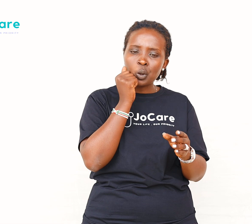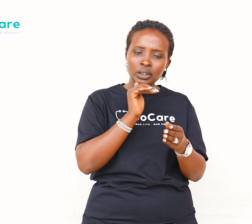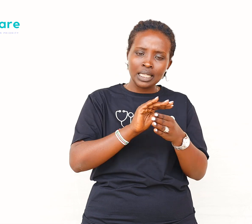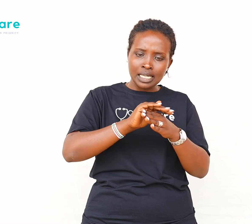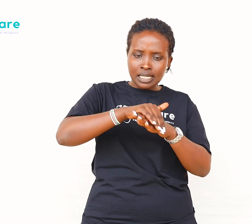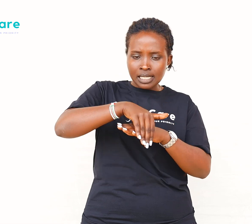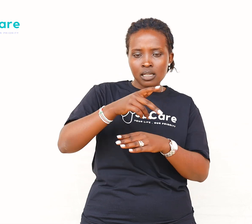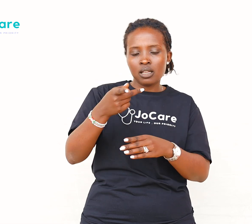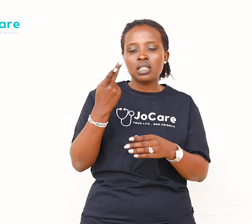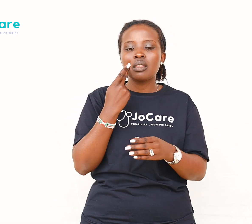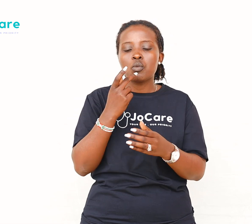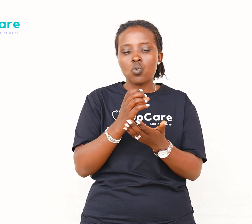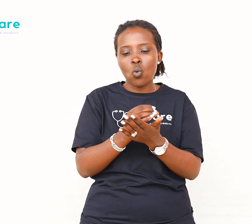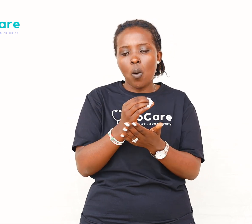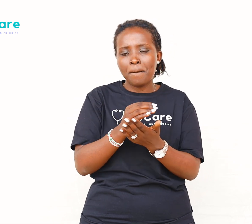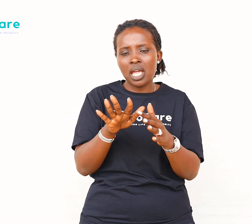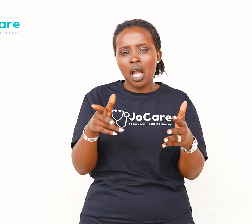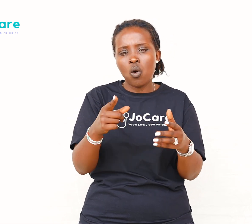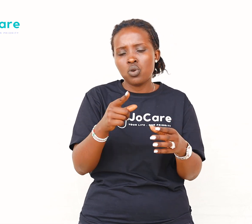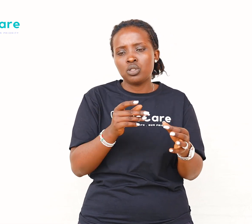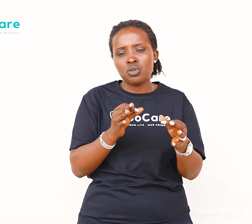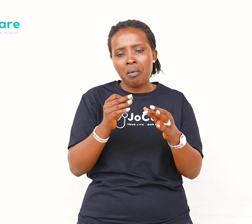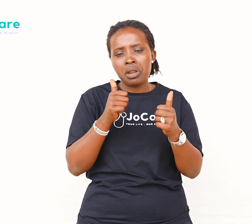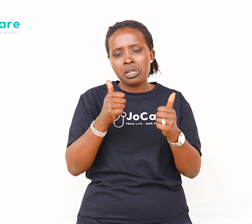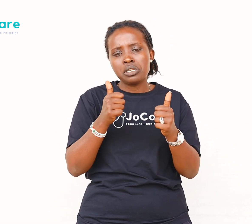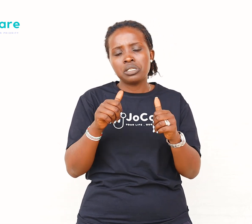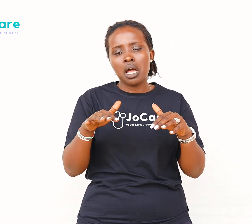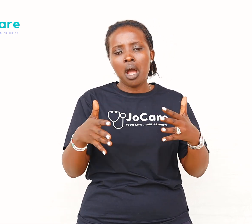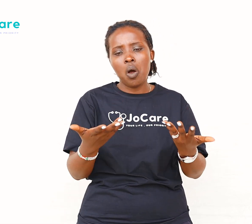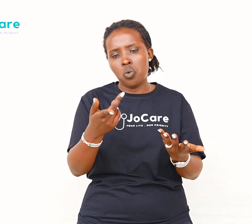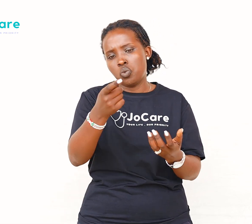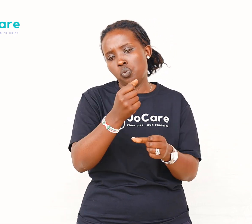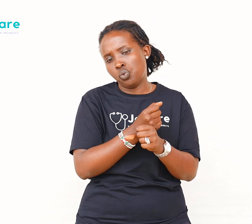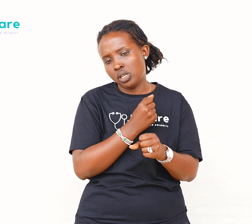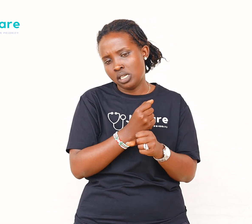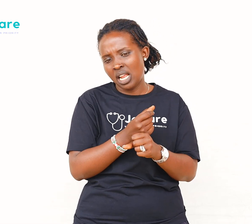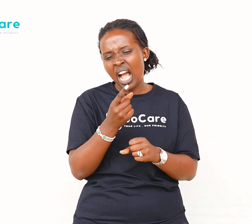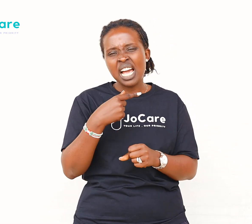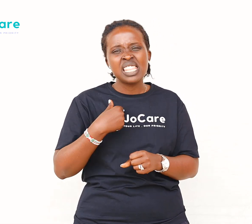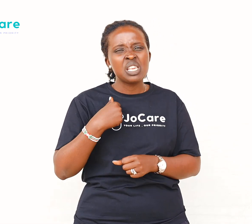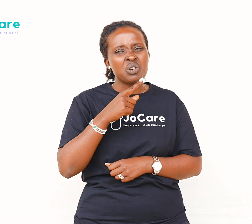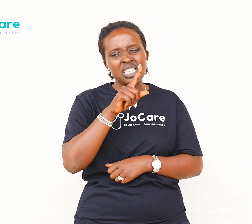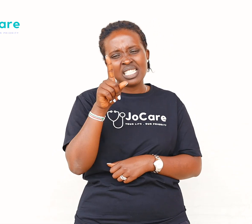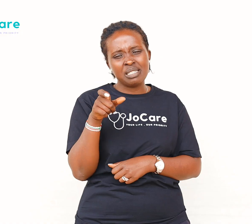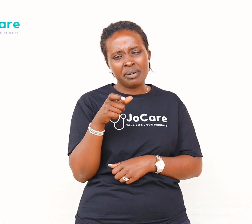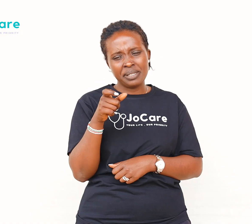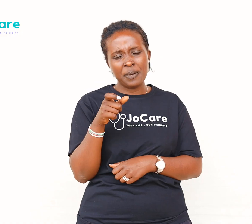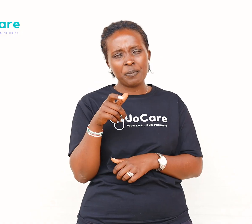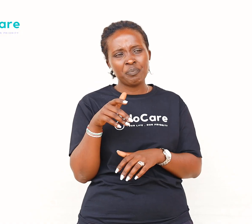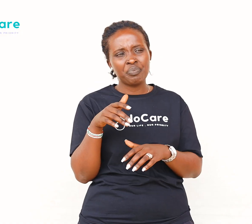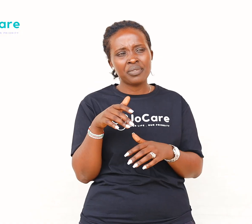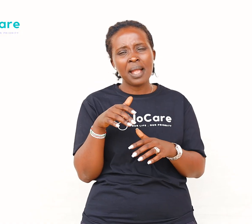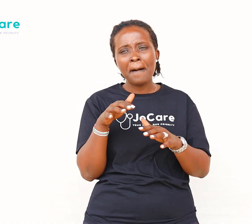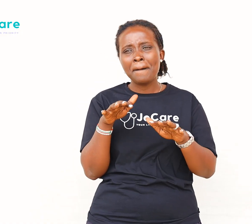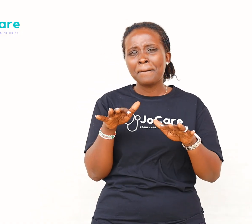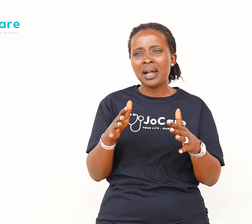n'utwo dukombe, n'ubwo buryo yavuze ati udukoresha. Aha bitumye nibaza, ese hari uburyo